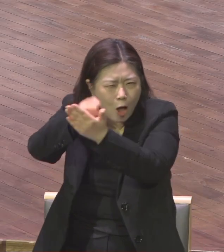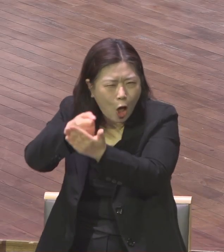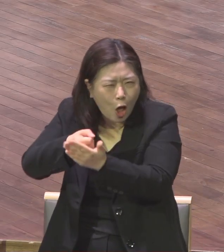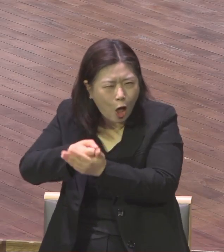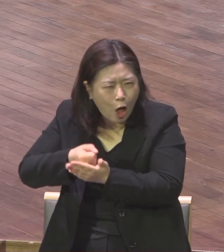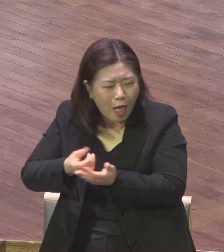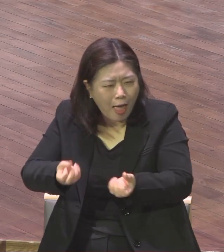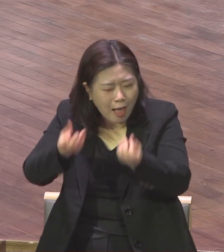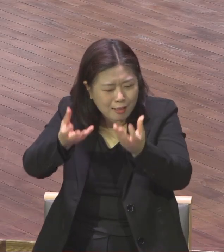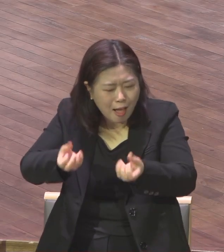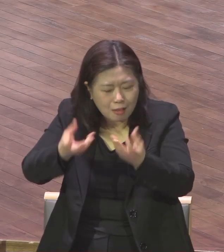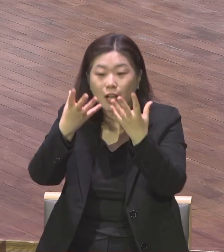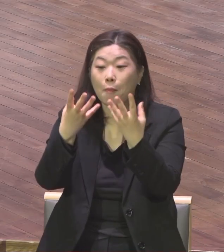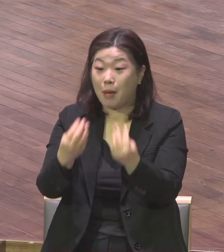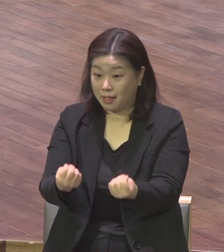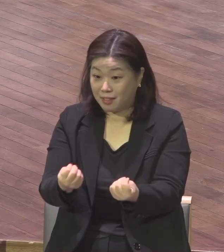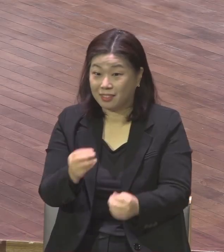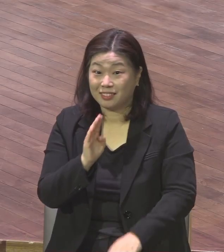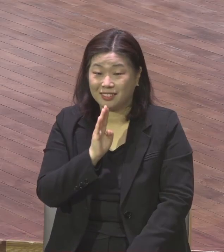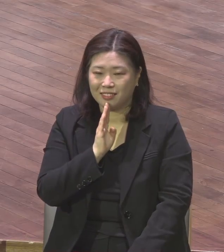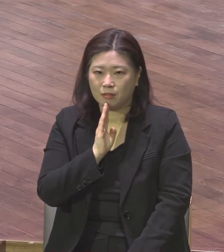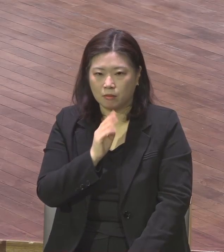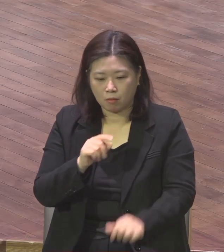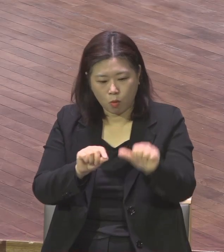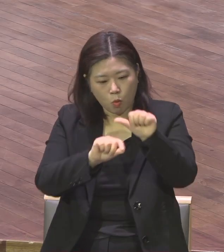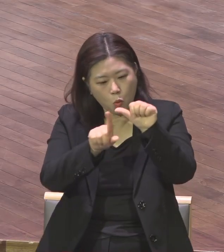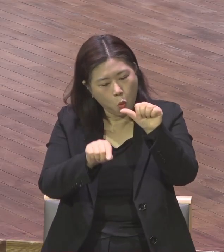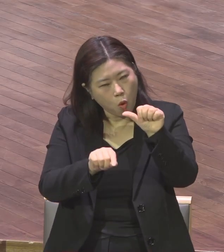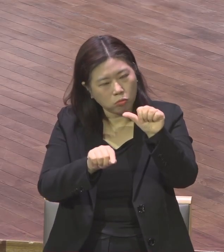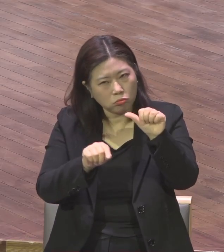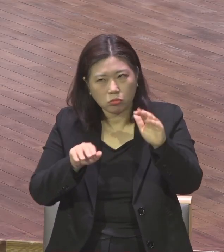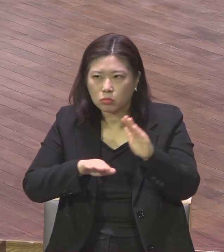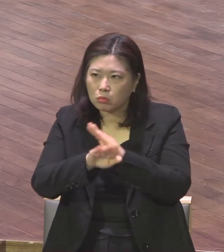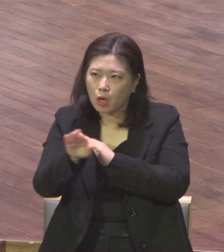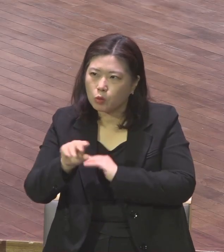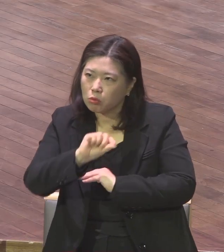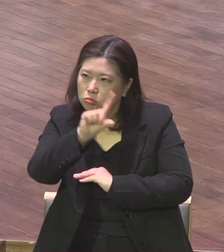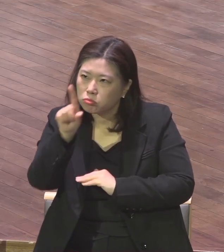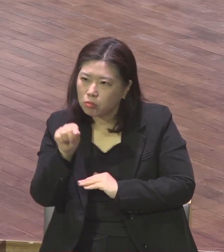있는데 5월을 가정의 달, 그 이유가 뭐냐?